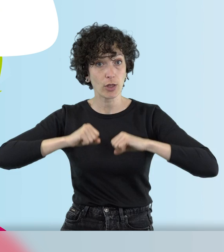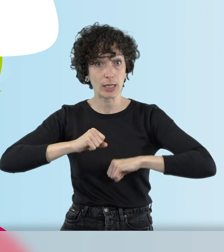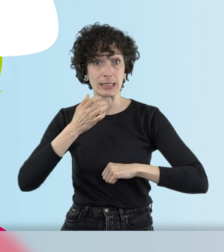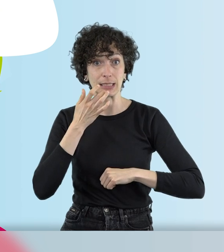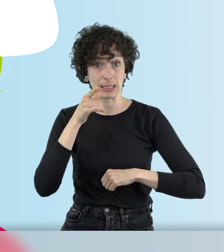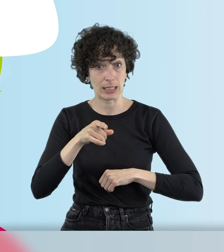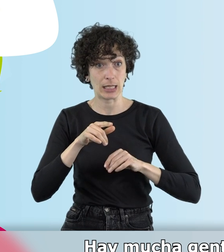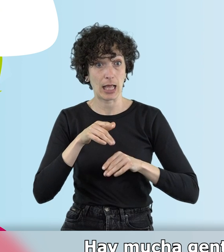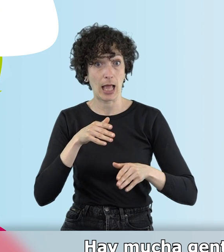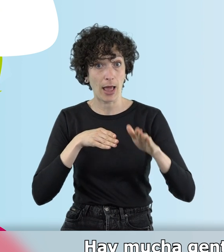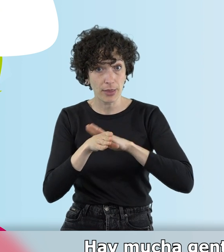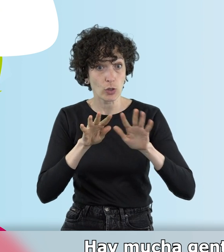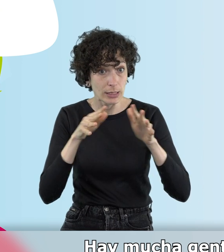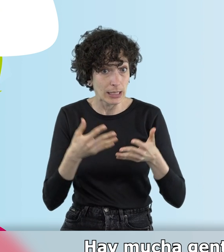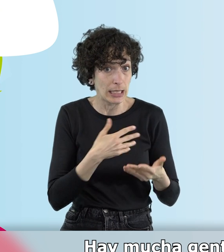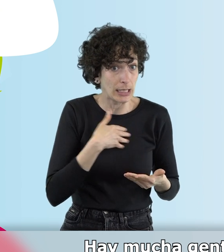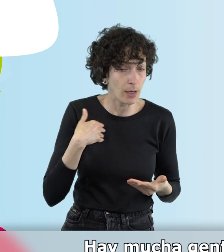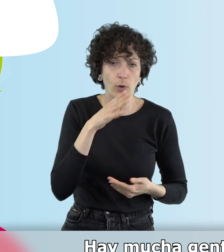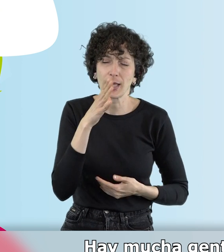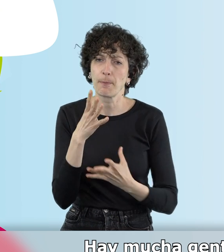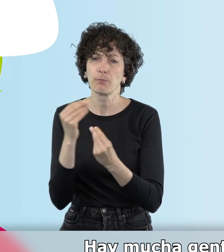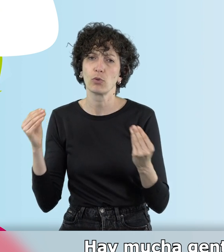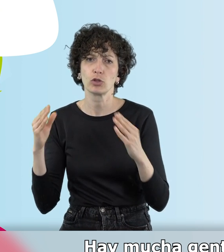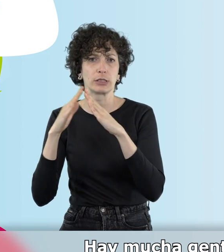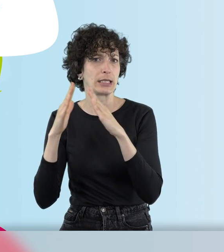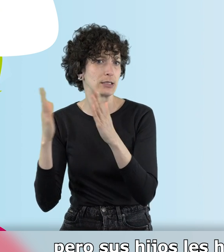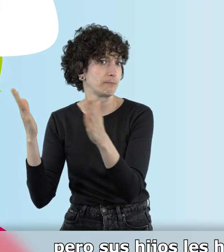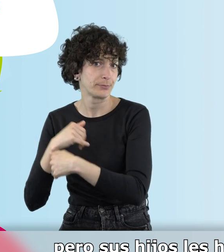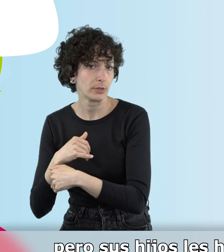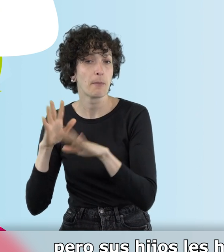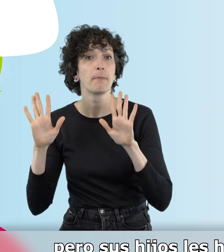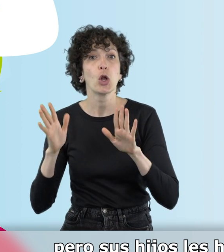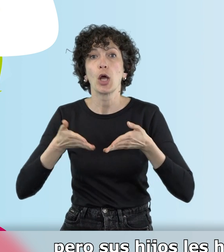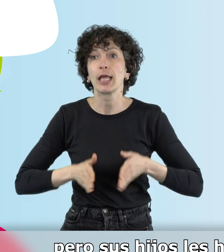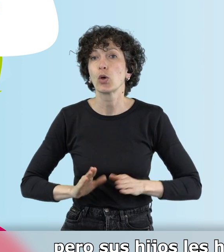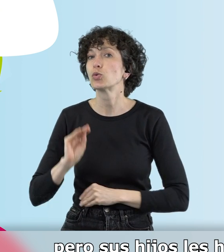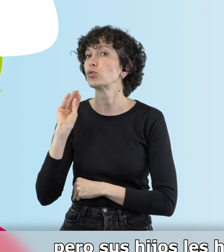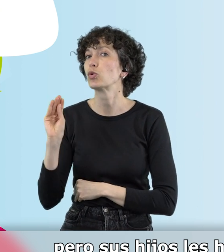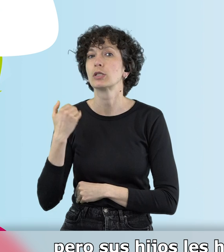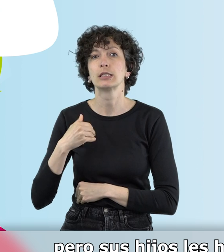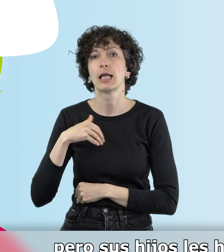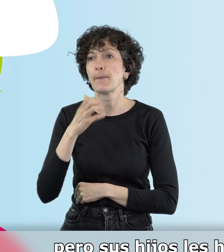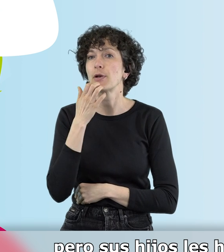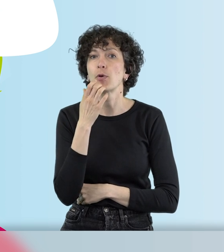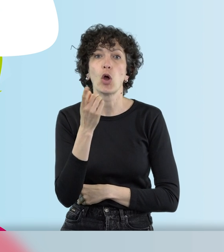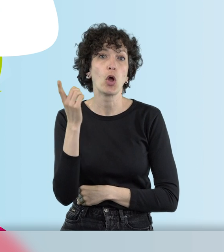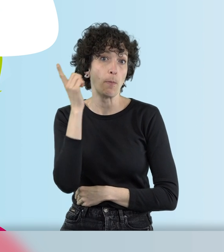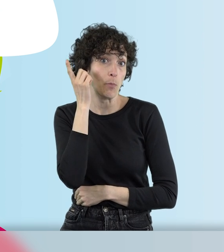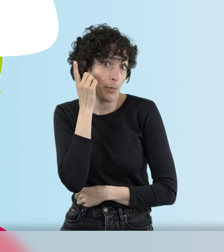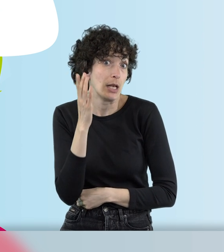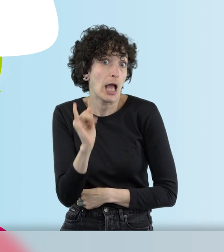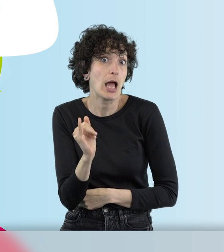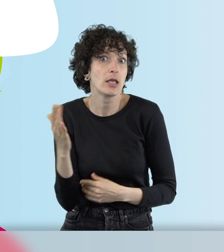que quieran ir a conectarse. Hay mucha gente mayor que no tiene internet en casa, pero ya sus hijos les han regalado un smartphone, ya de